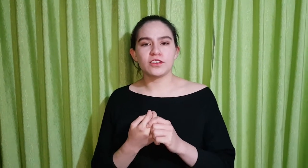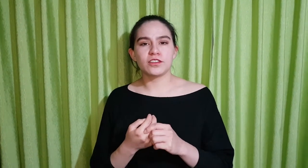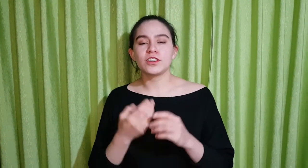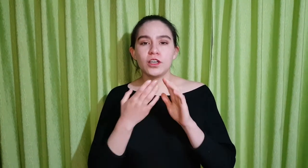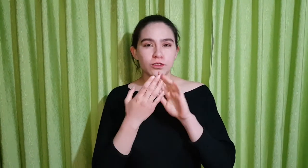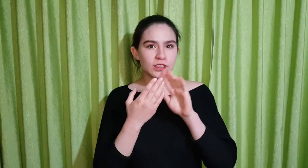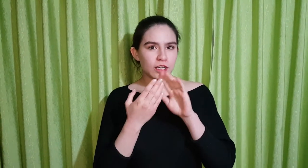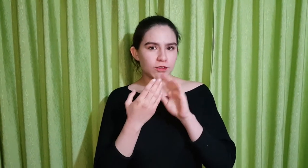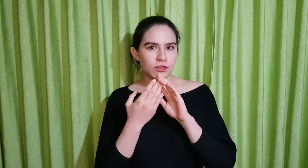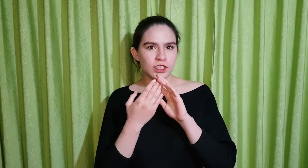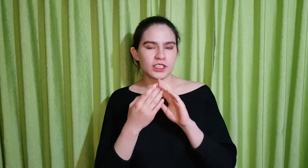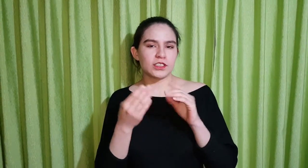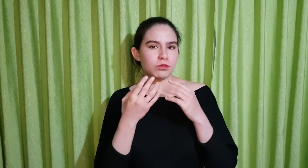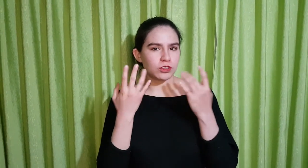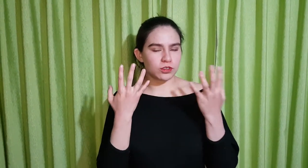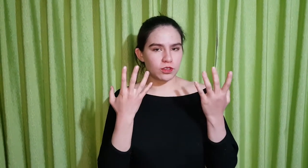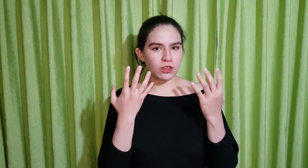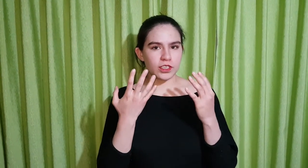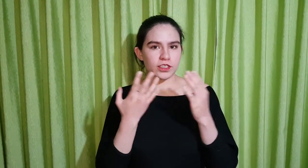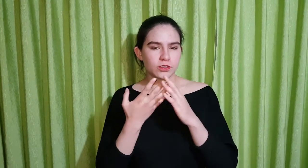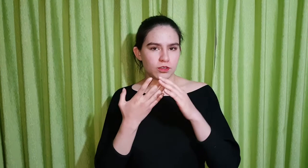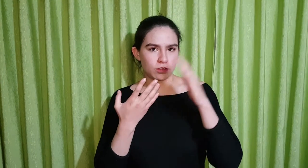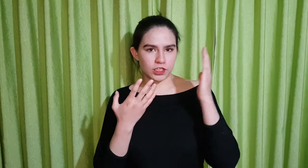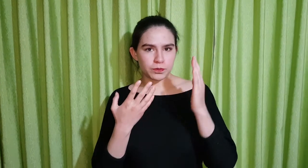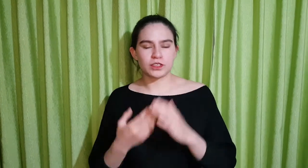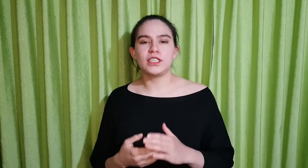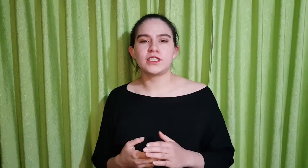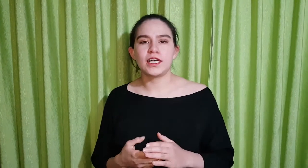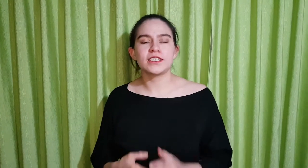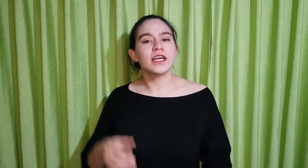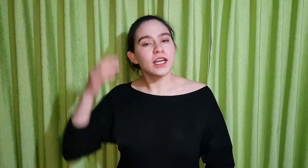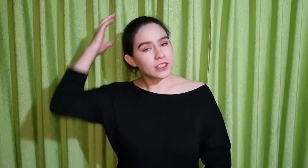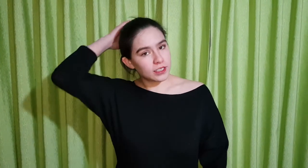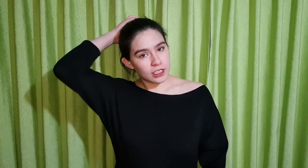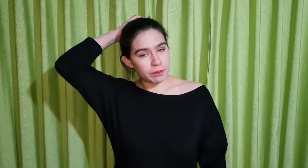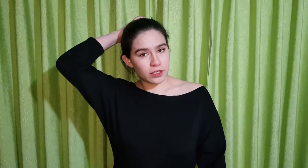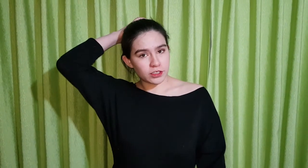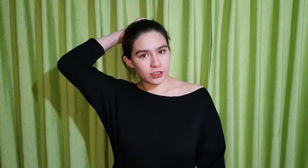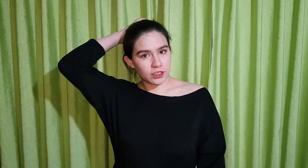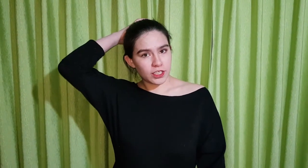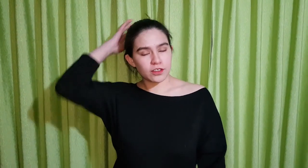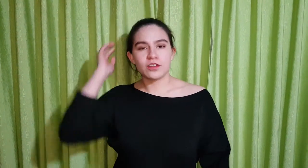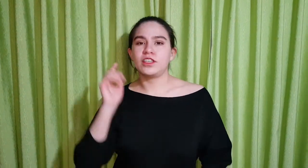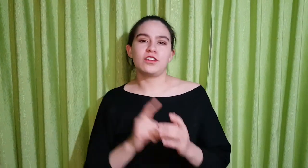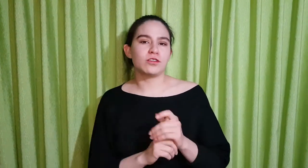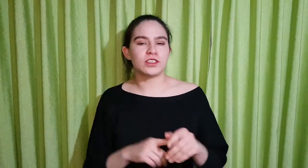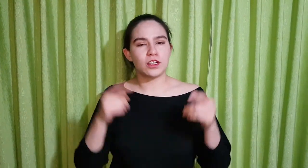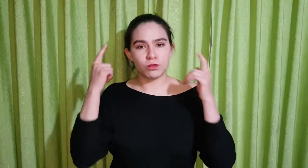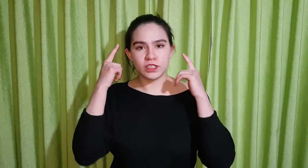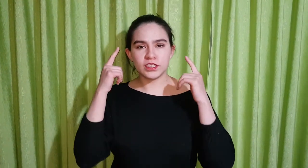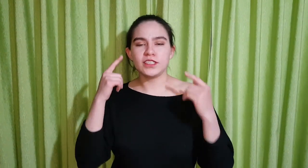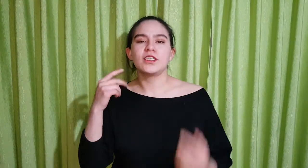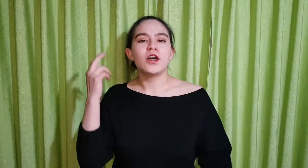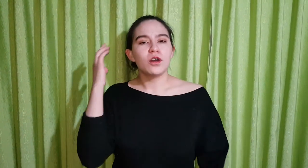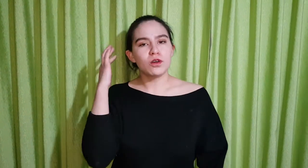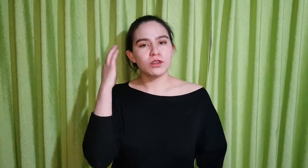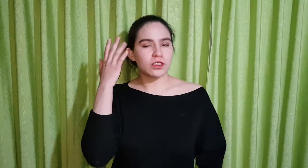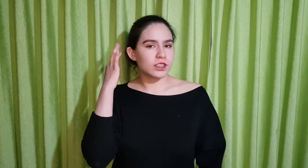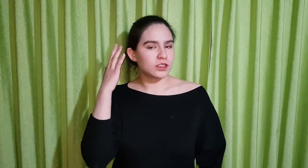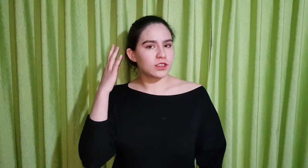anillos, usar uñas de muchos colores o uñas postizas, tener el pelo recogido y no usar winchas o decoración en el